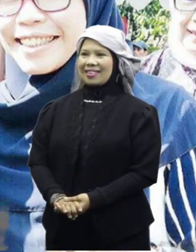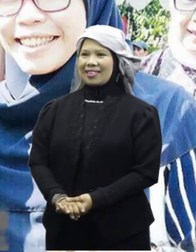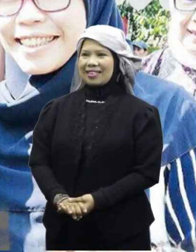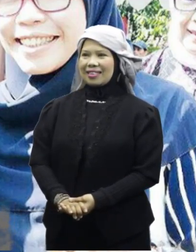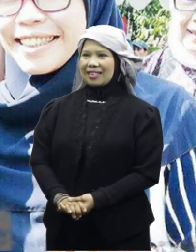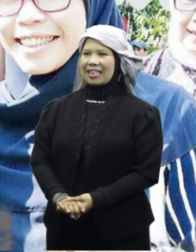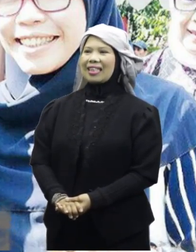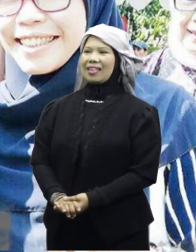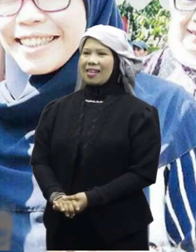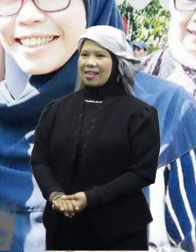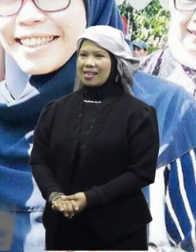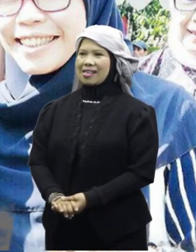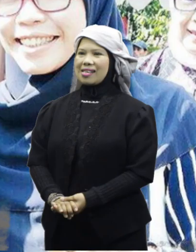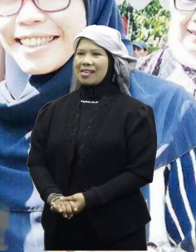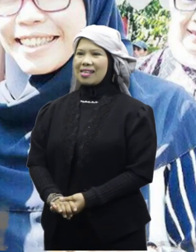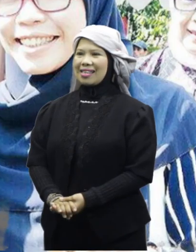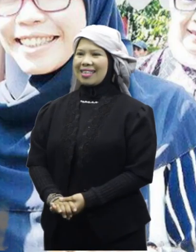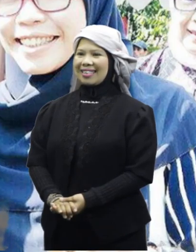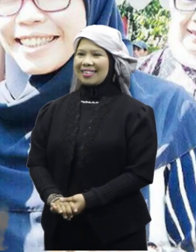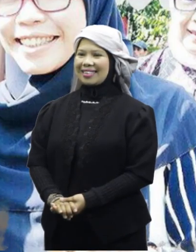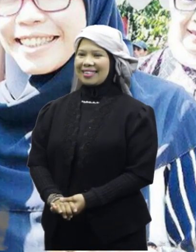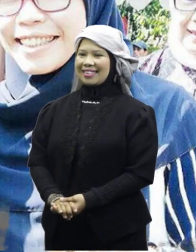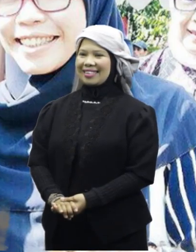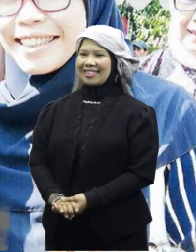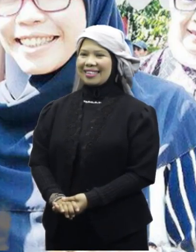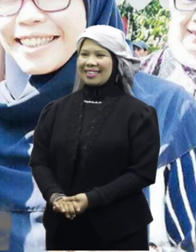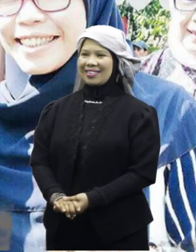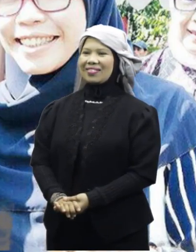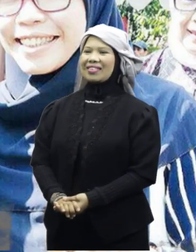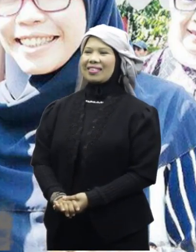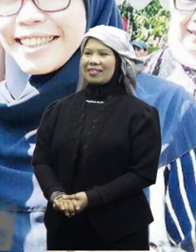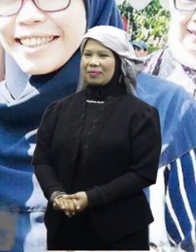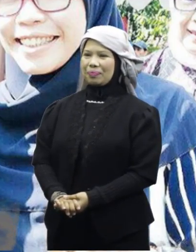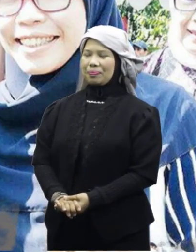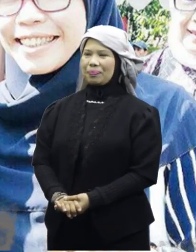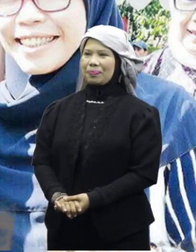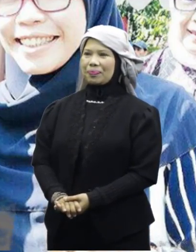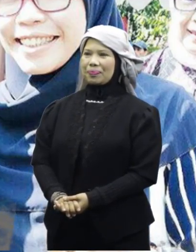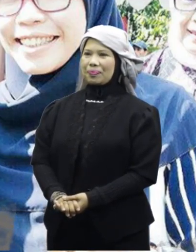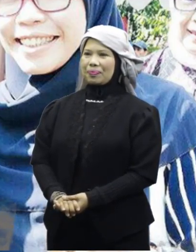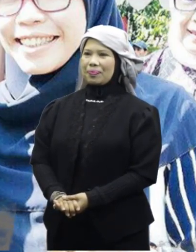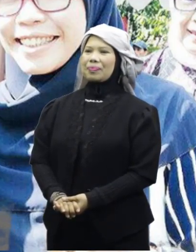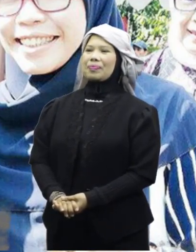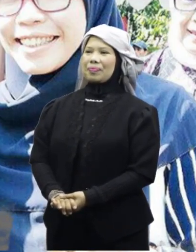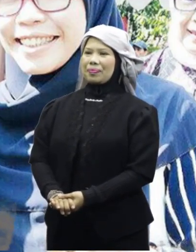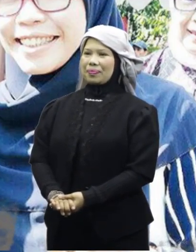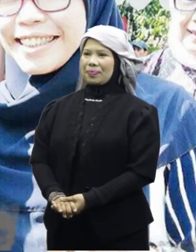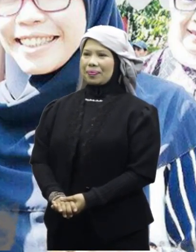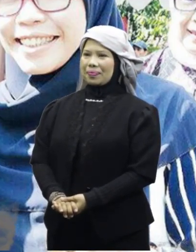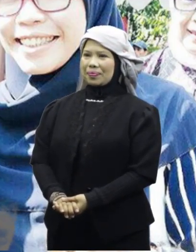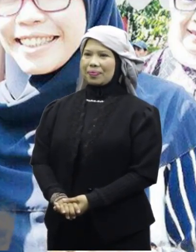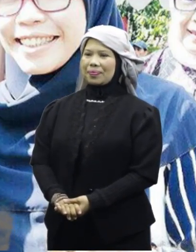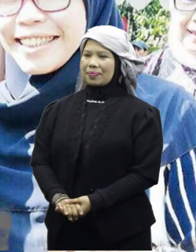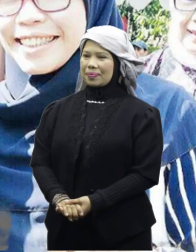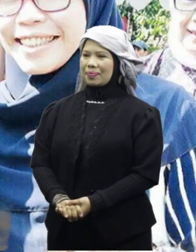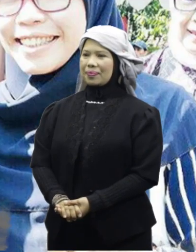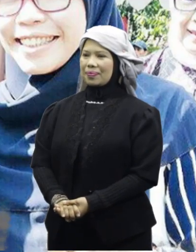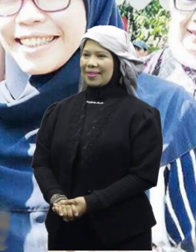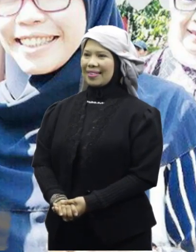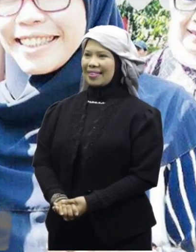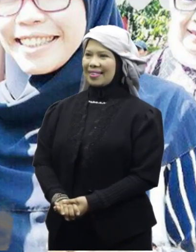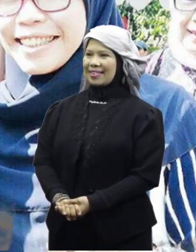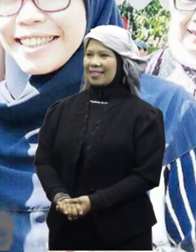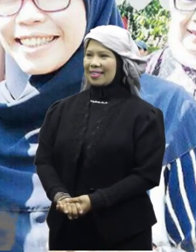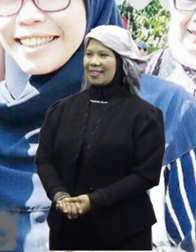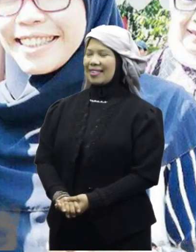bisa, kata kunci yang dia berikan tadi adalah bagaimana kesamaan visi, bagaimana menjelaskan konsep seperti apa ya gitu. Yang gak kalah